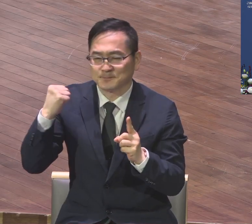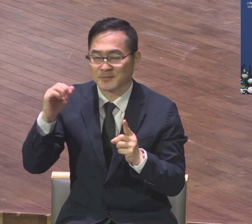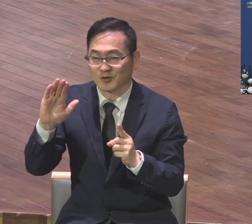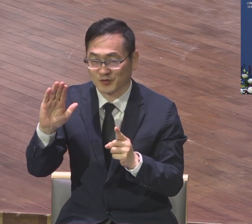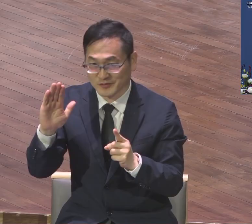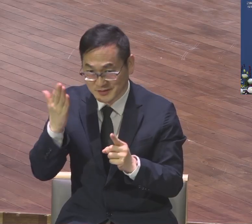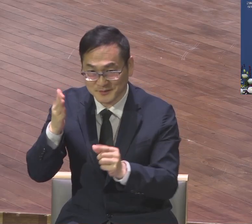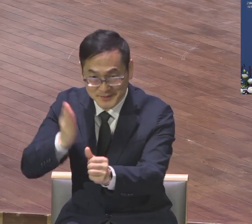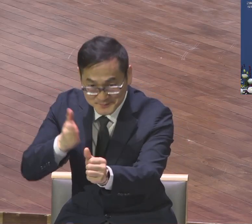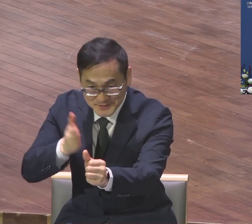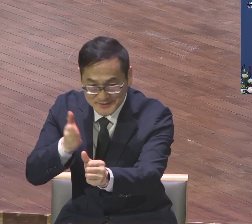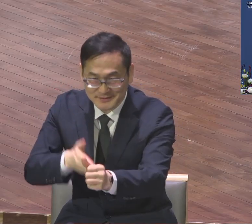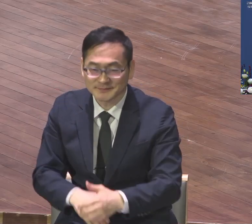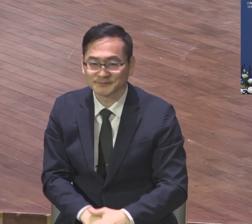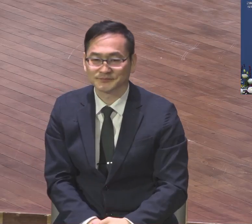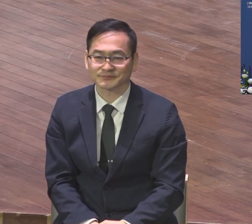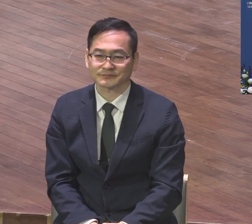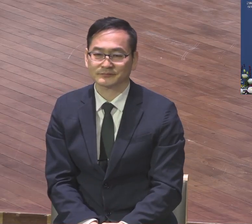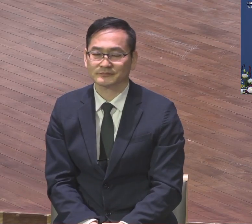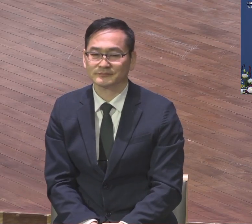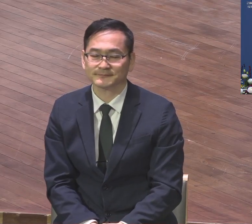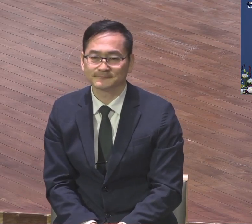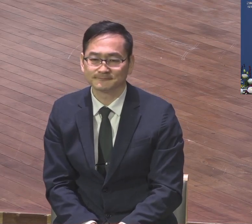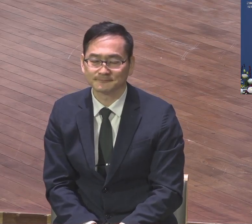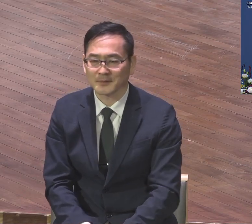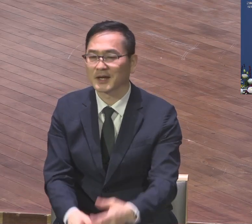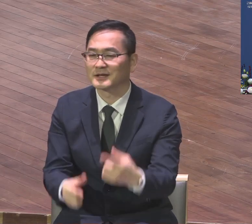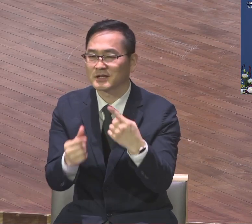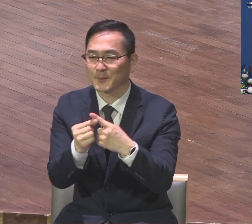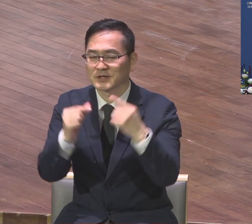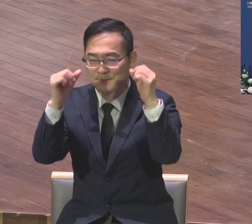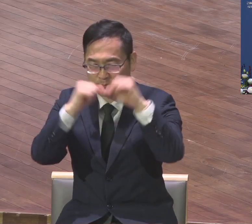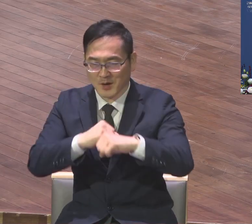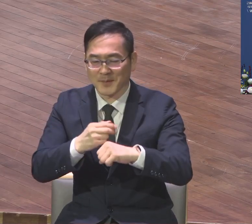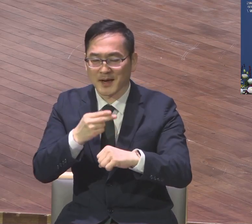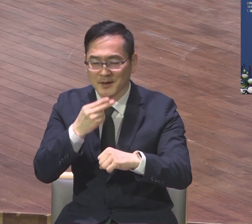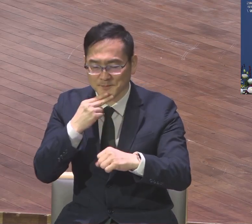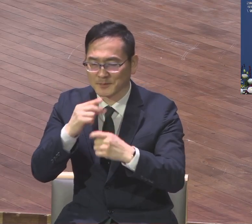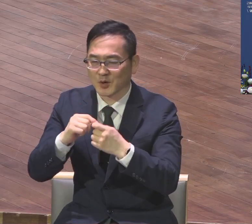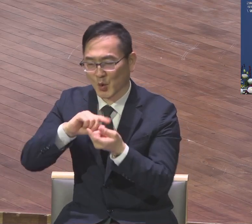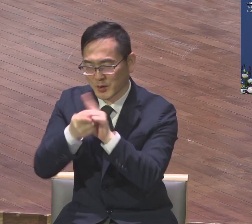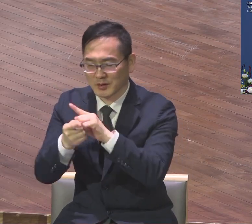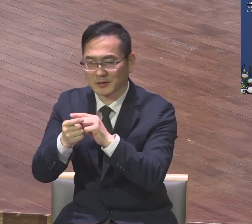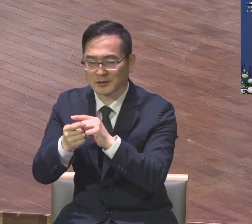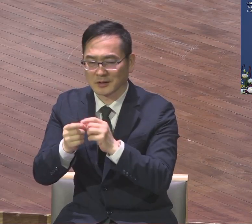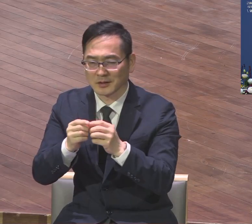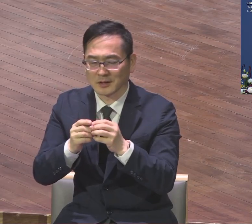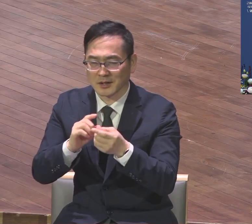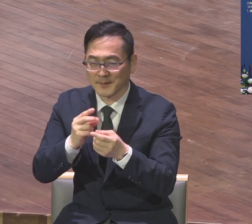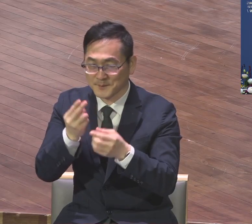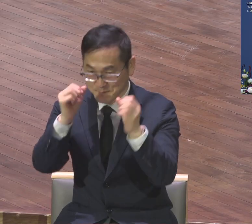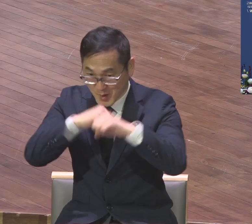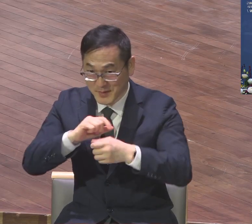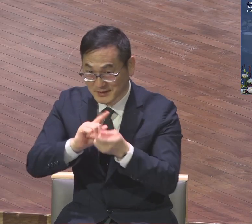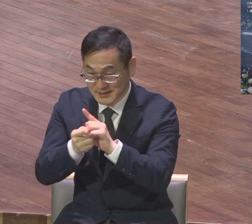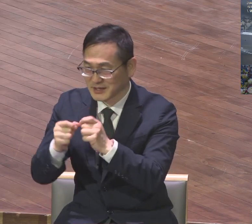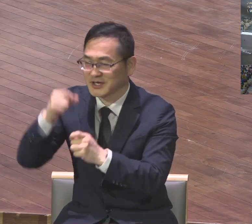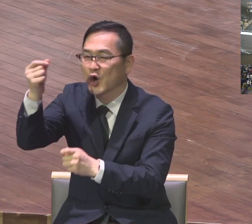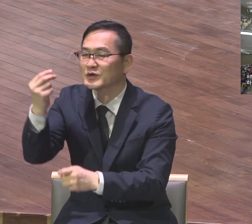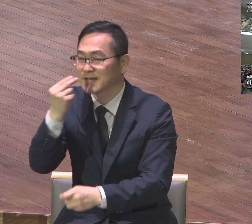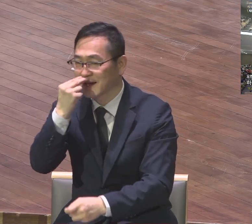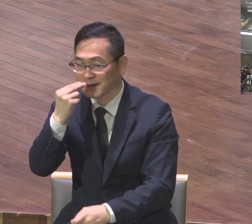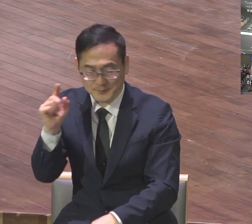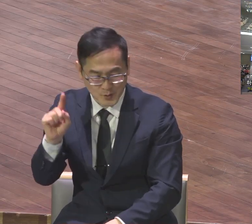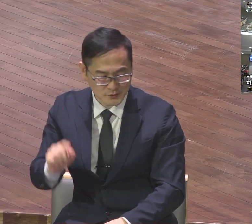주님으로 축복합니다. 그럼 첫째로 멸망이 아닌 영생입니다. 16절 다시 묵상합니다.